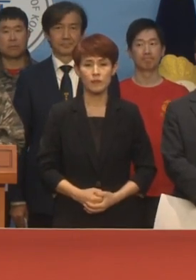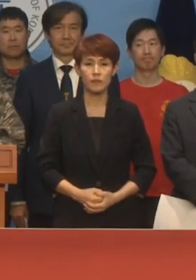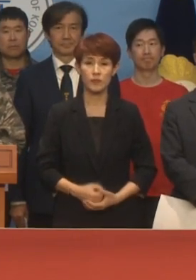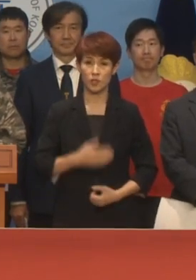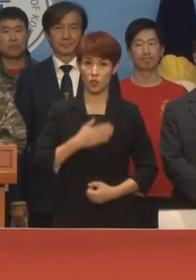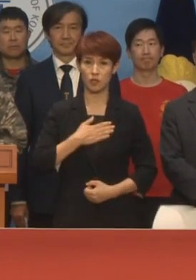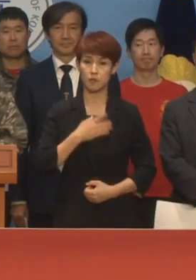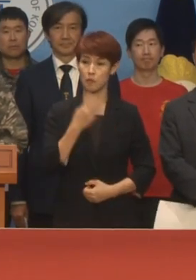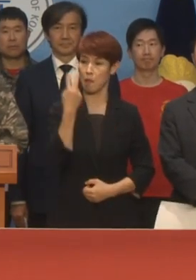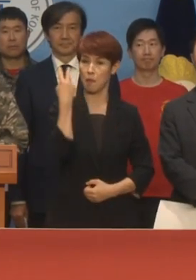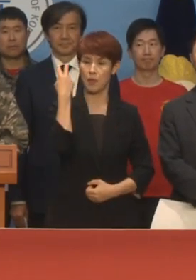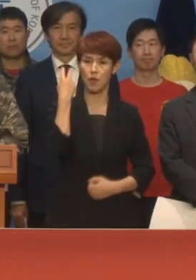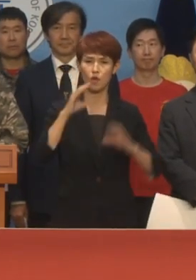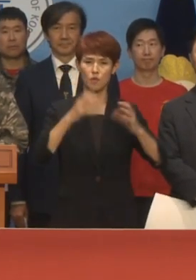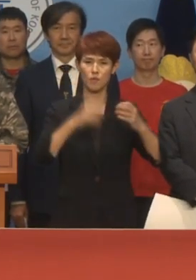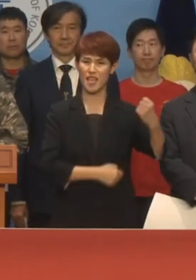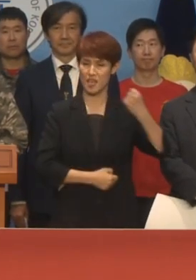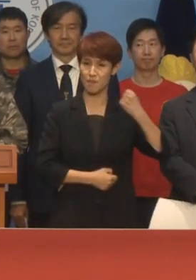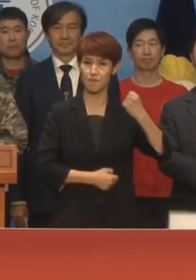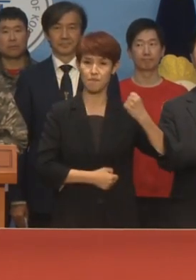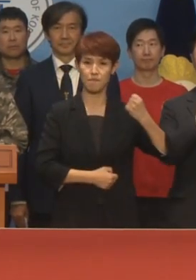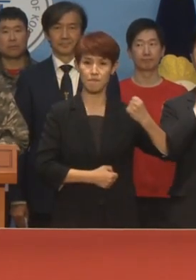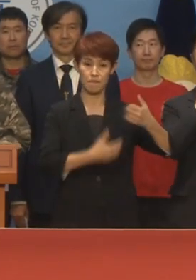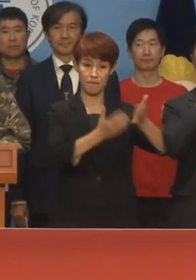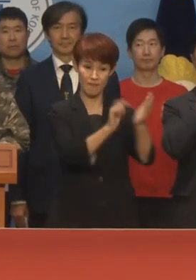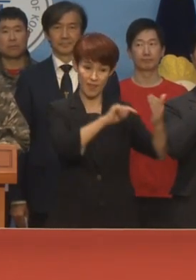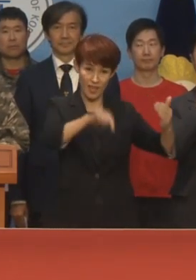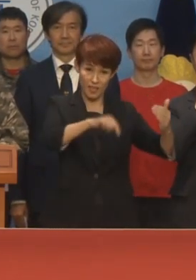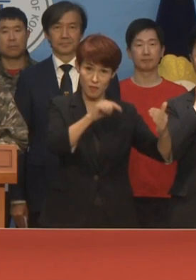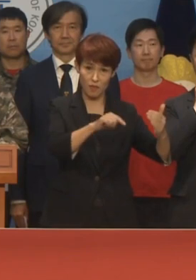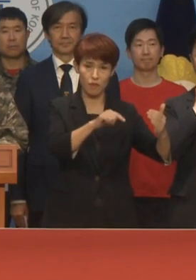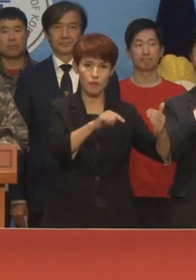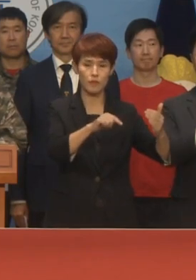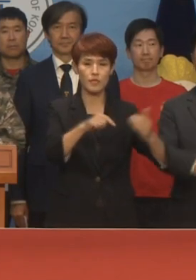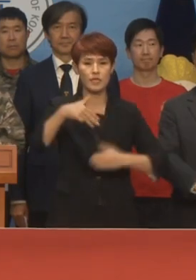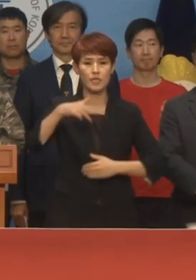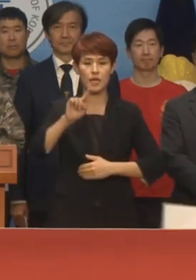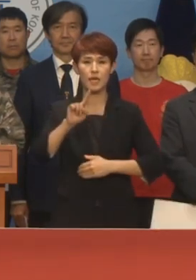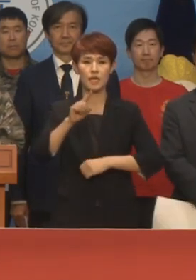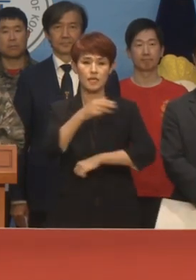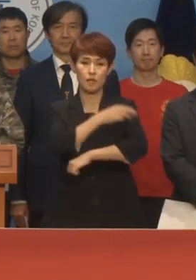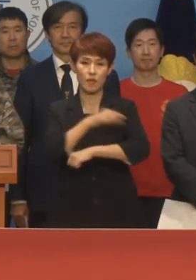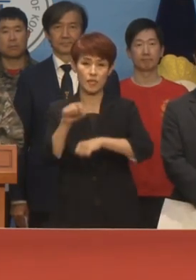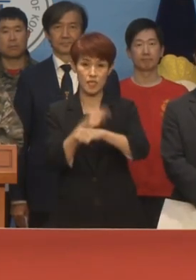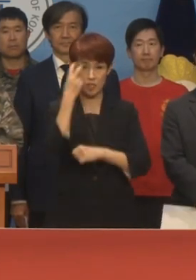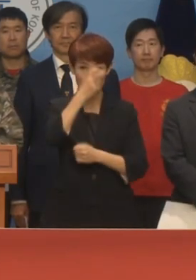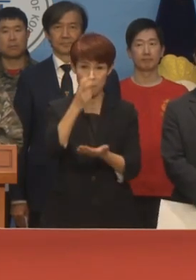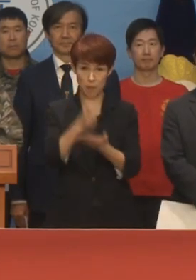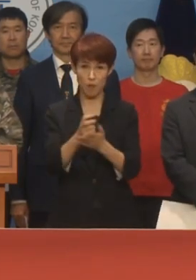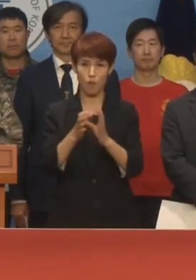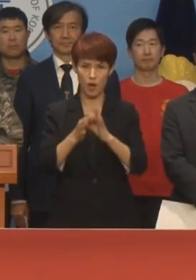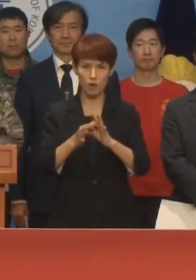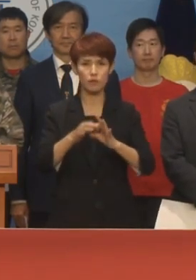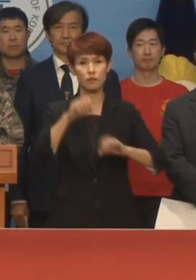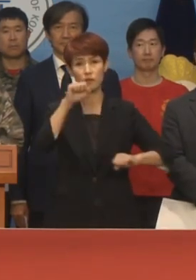저는 이틀 전 국민의힘 당사에서 최상병 특검법에 대해 전향적인 태도를 보일